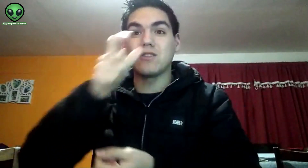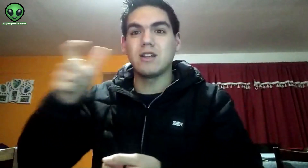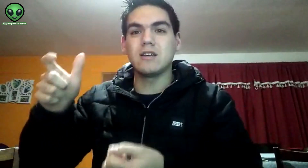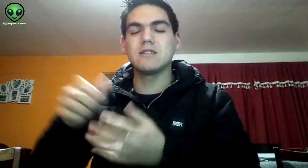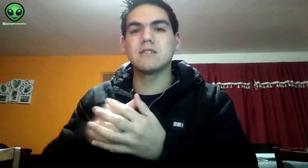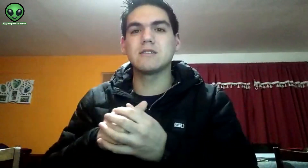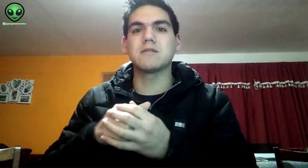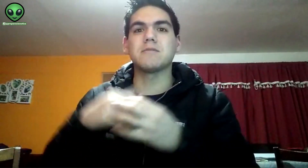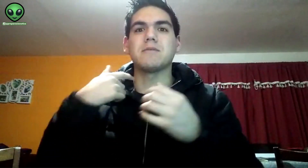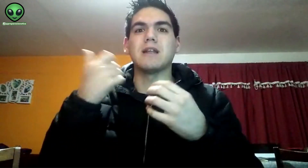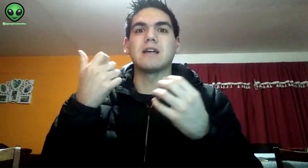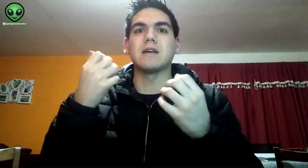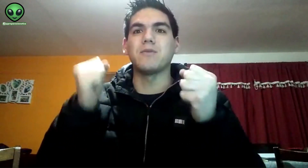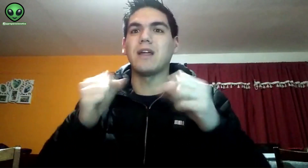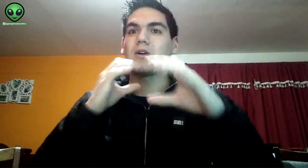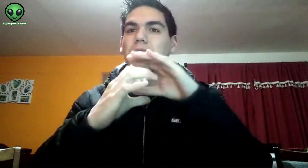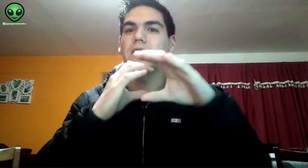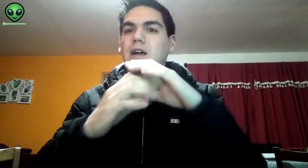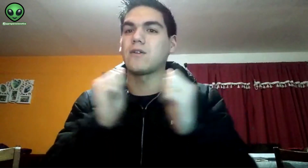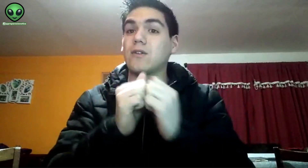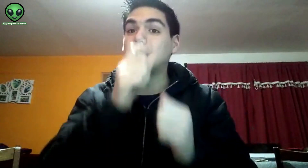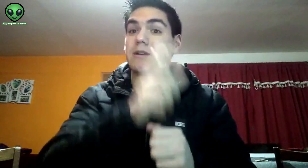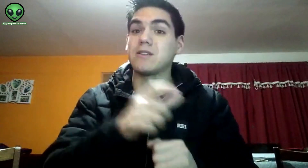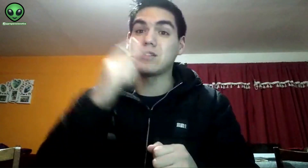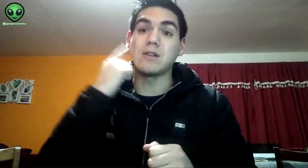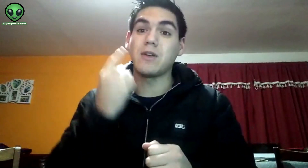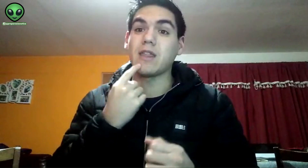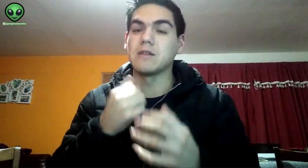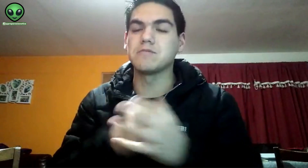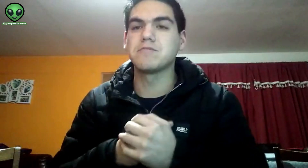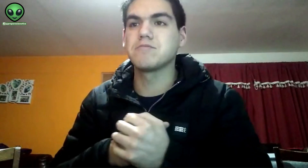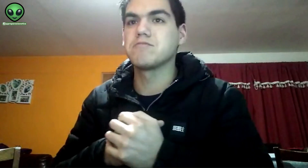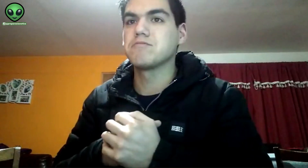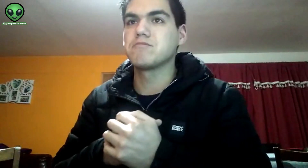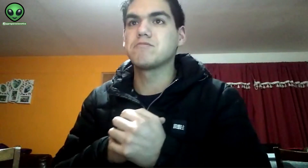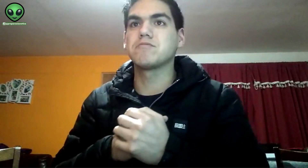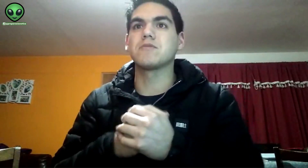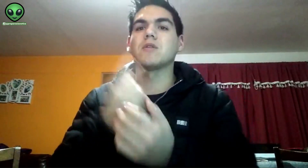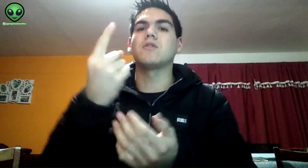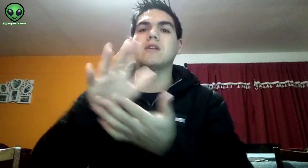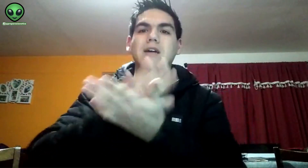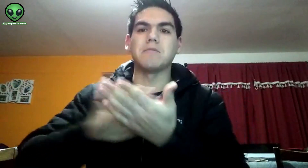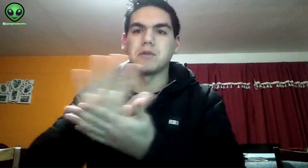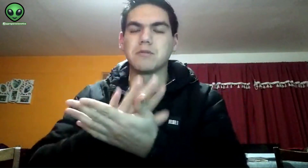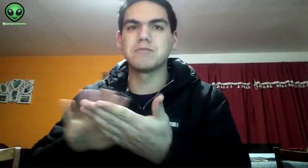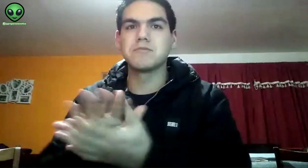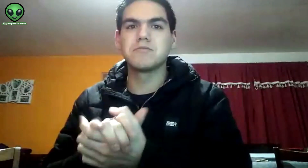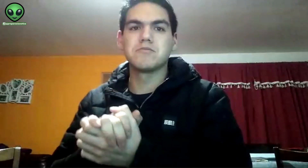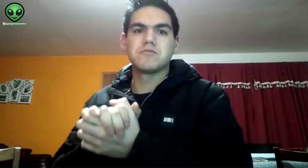personas para que puedan comunicar con la persona sorda. Un ejemplo.